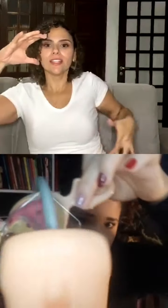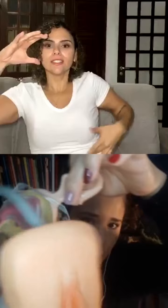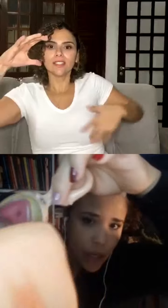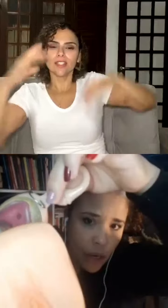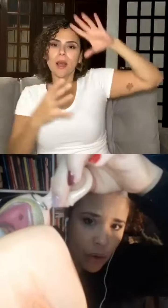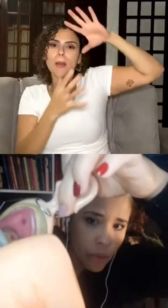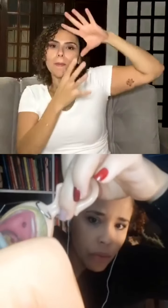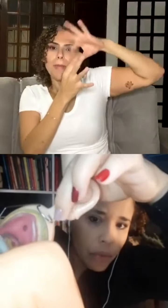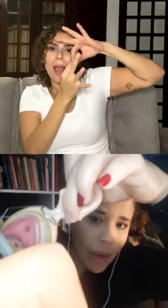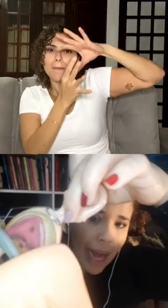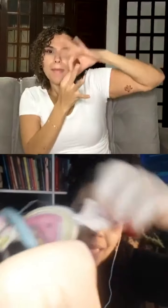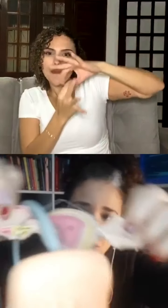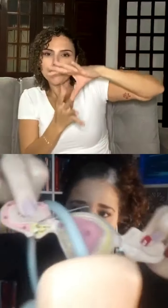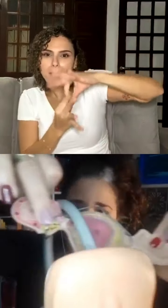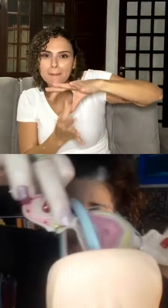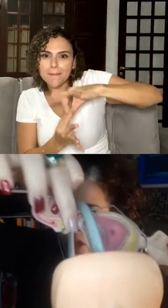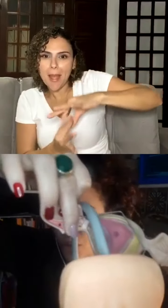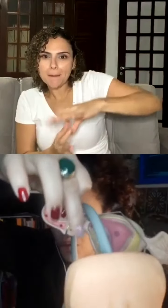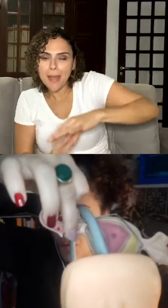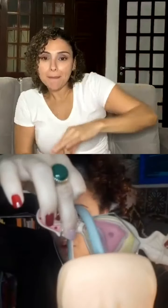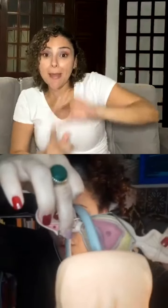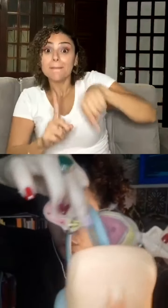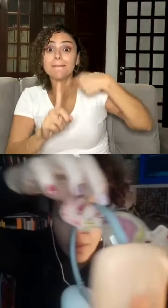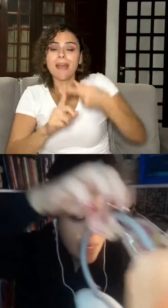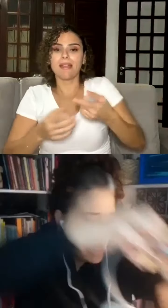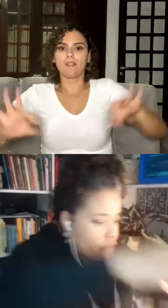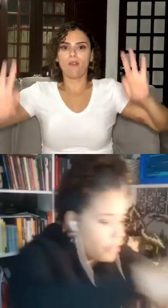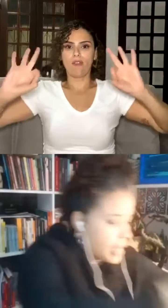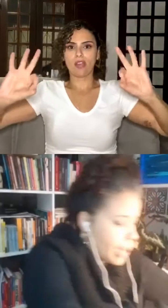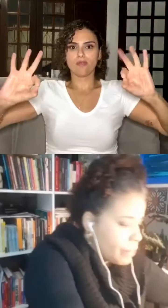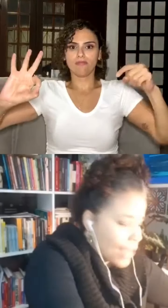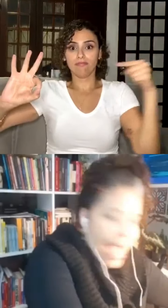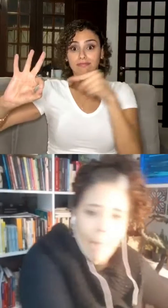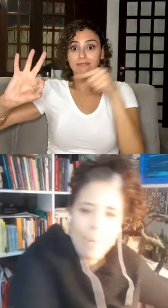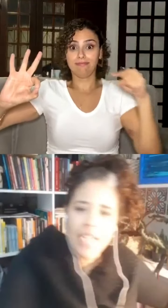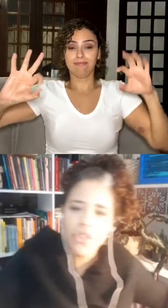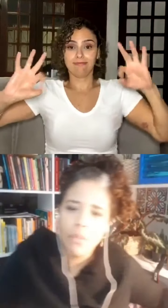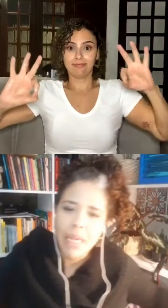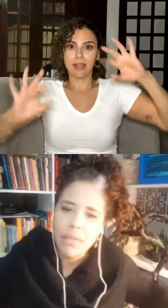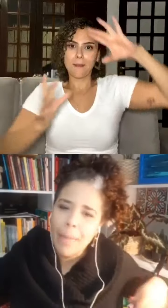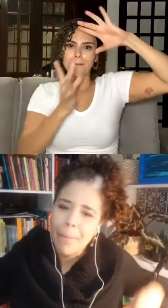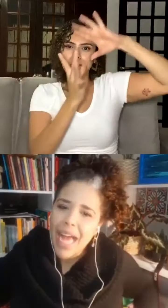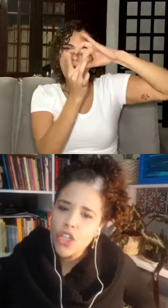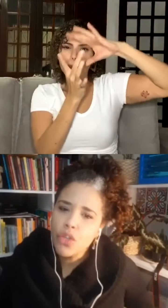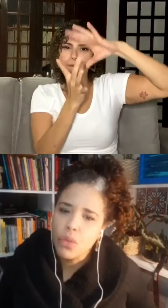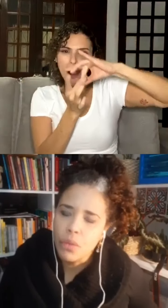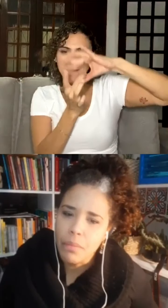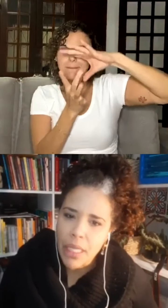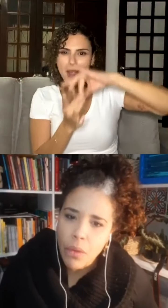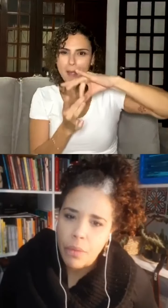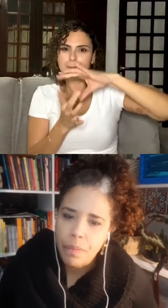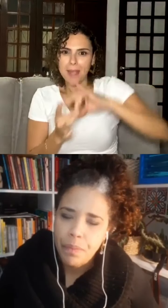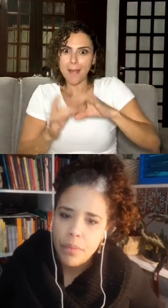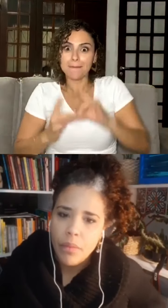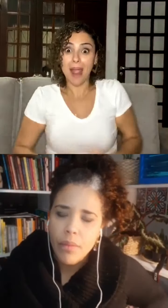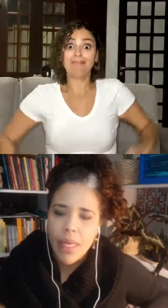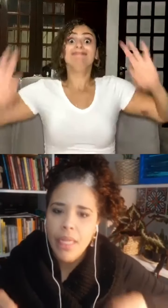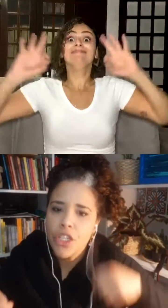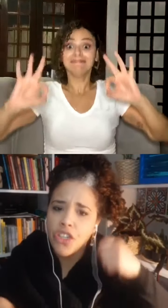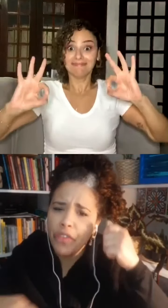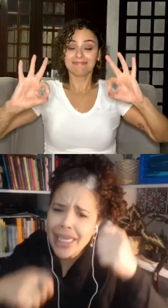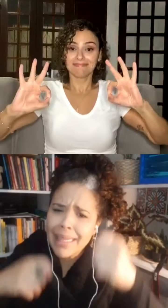ovários, um do lado e um do outro, que fica mais ou menos abaixo do umbigo.